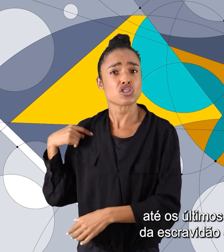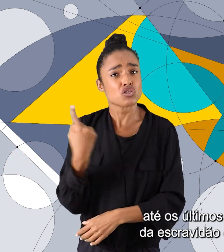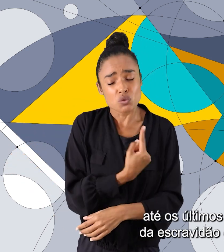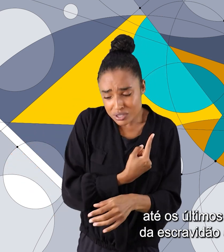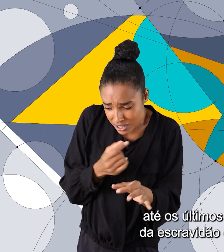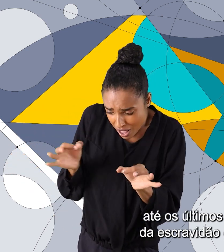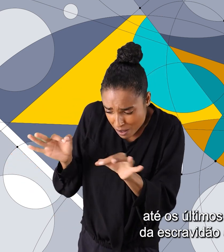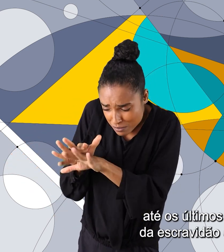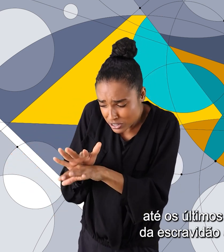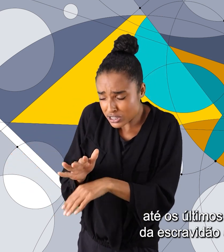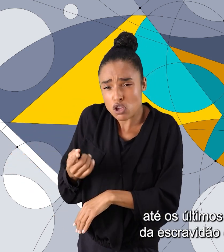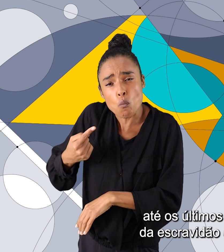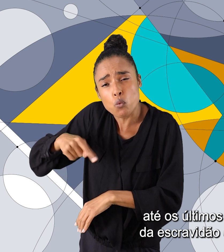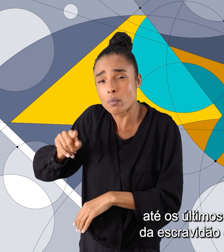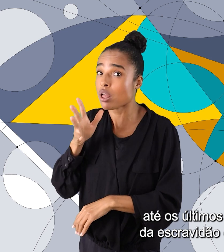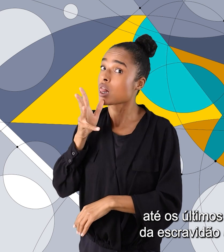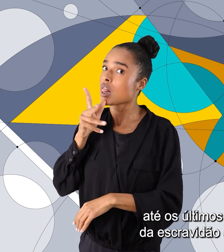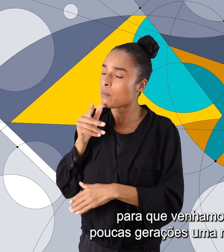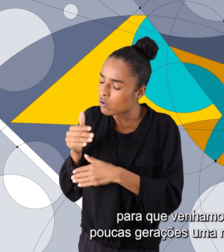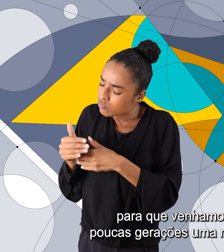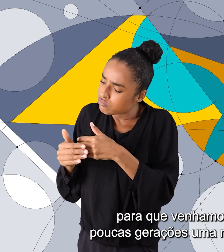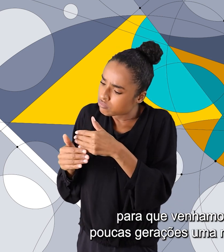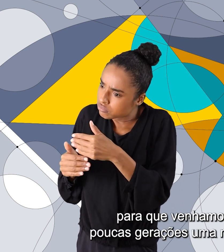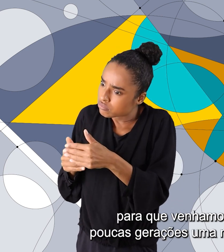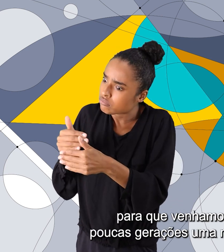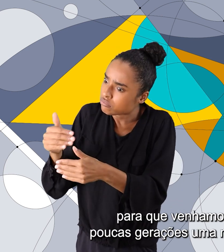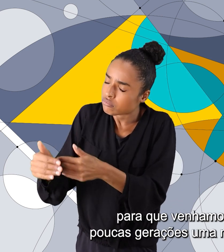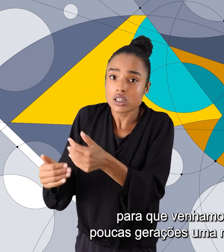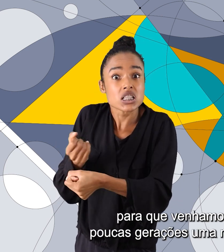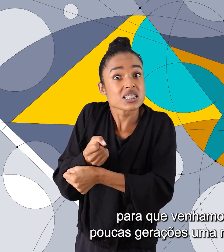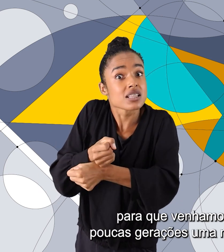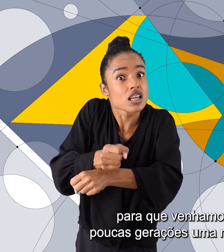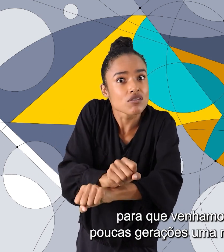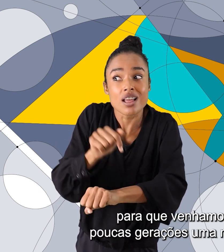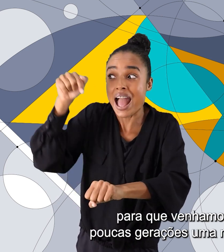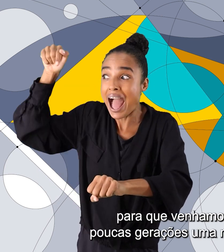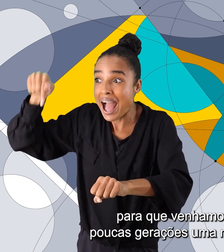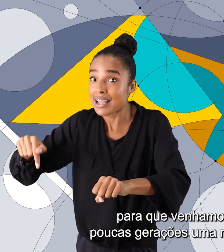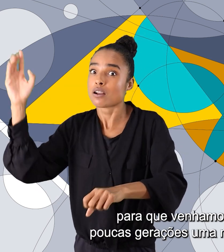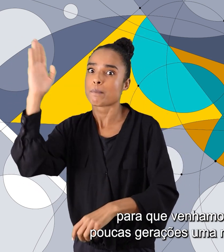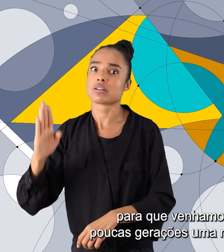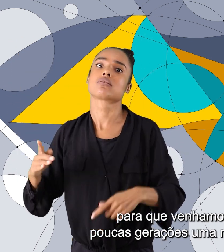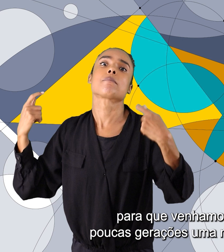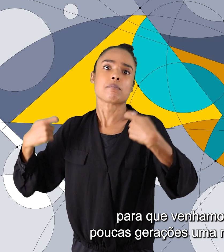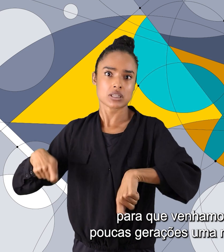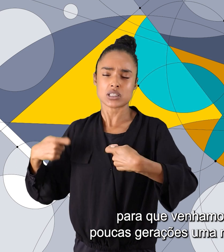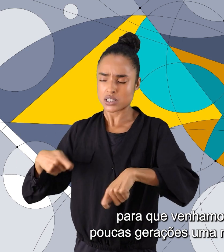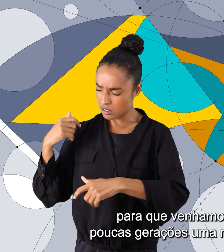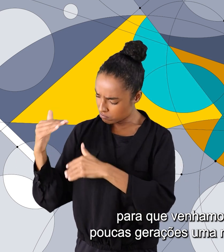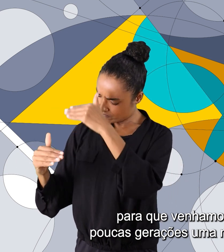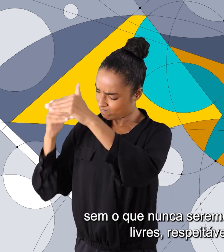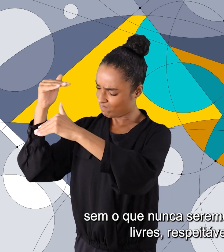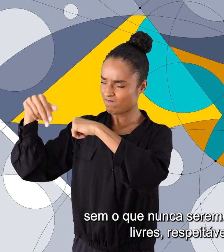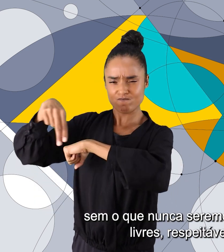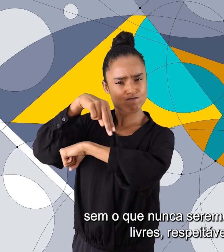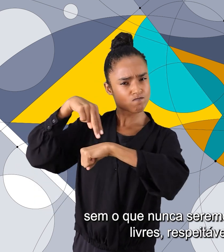últimos vestígios da escravidão entre nós, para que venhamos a formar em poucas gerações uma nação